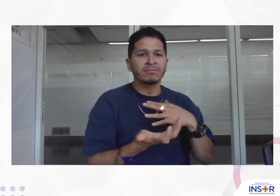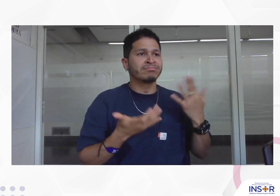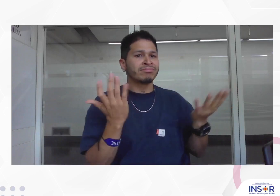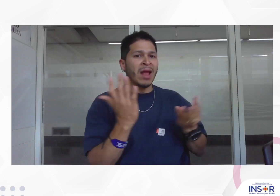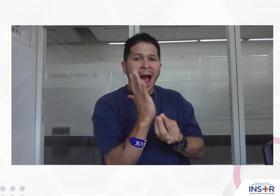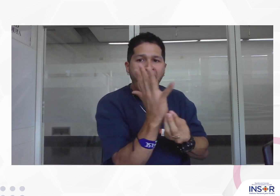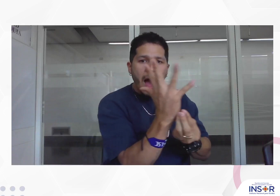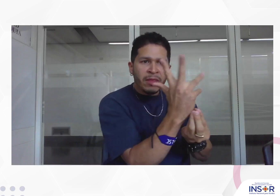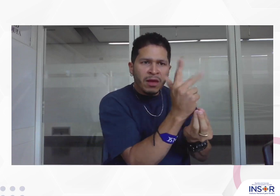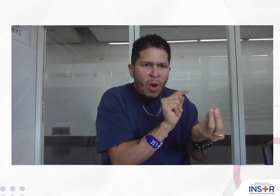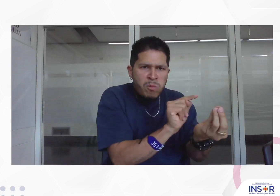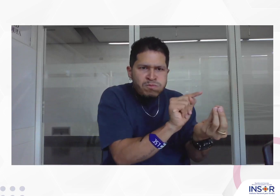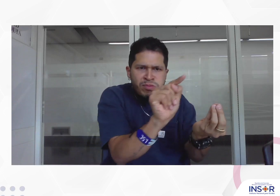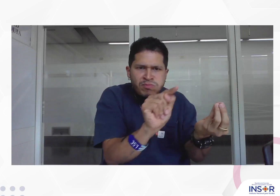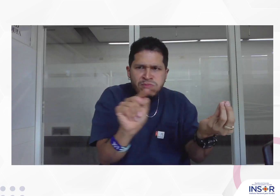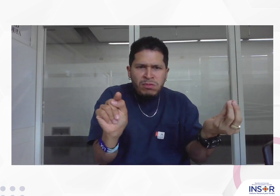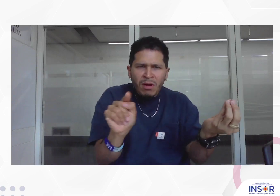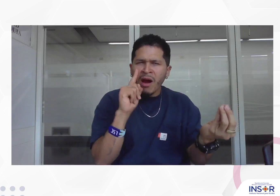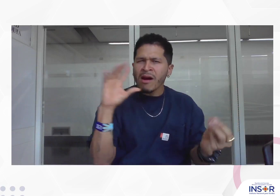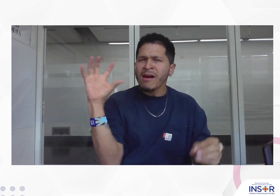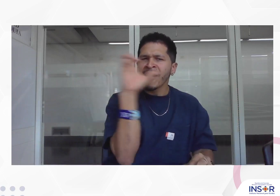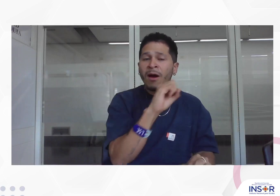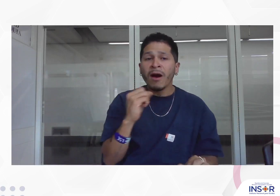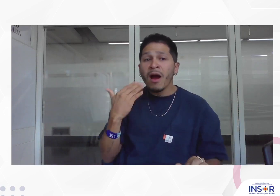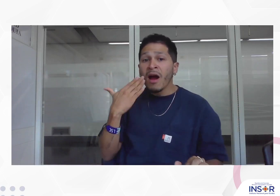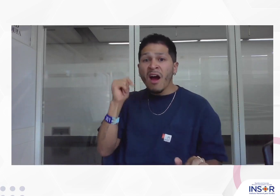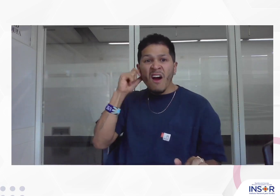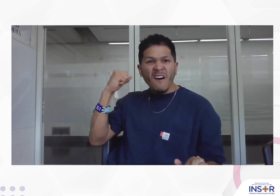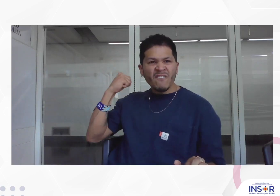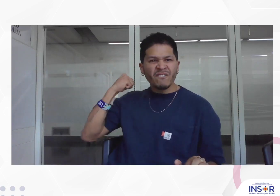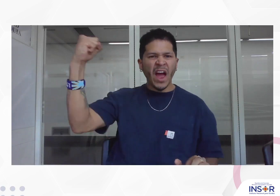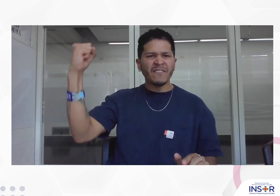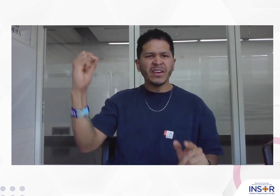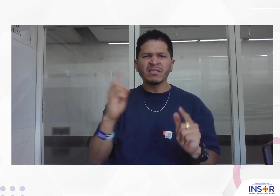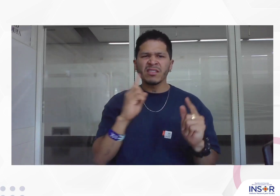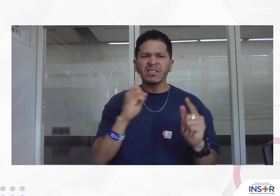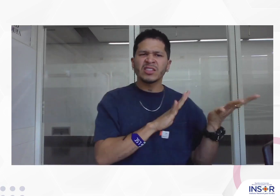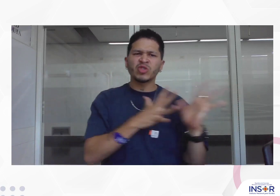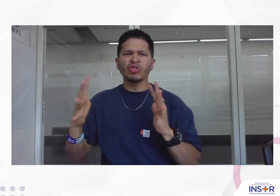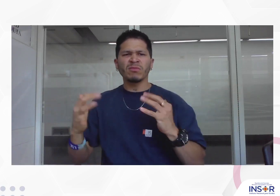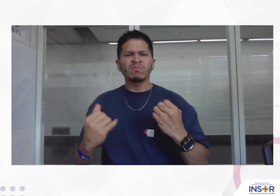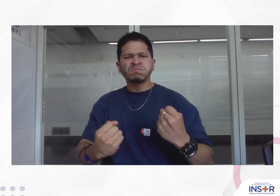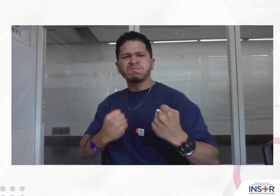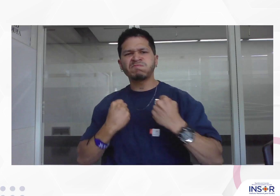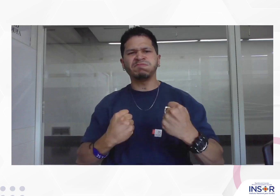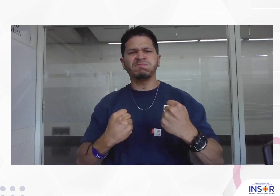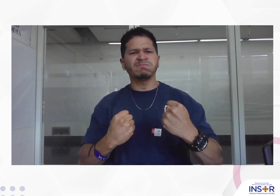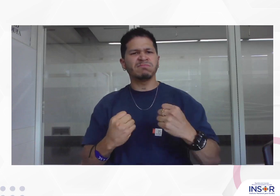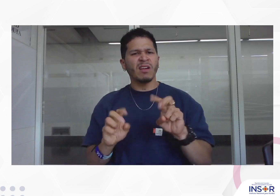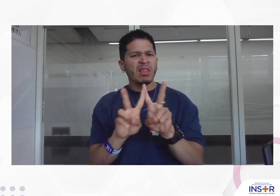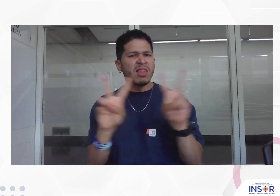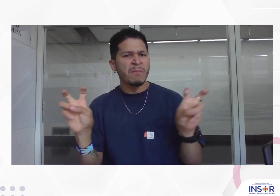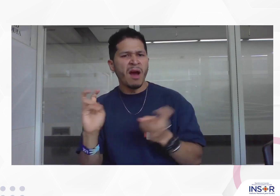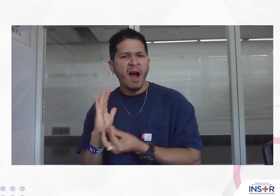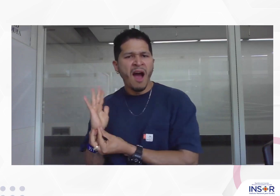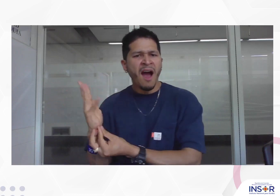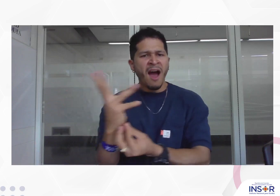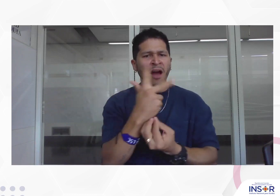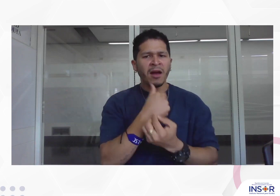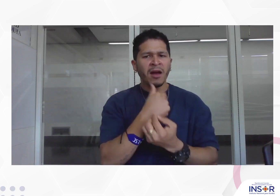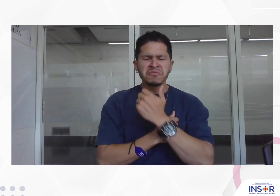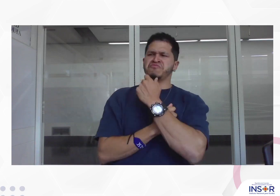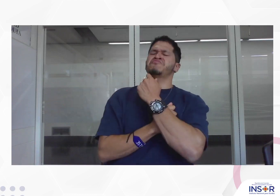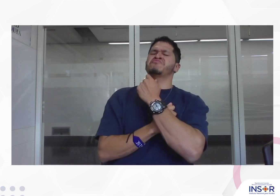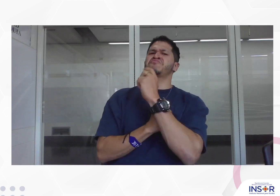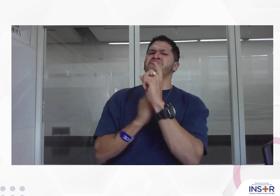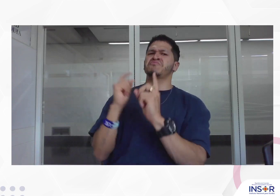deportivos, culturales, artísticos, económicos y demás. En todos estos ámbitos debe estar allí